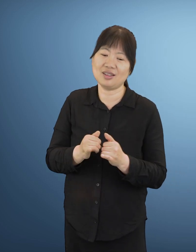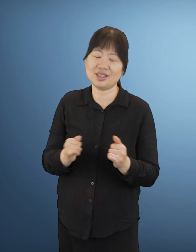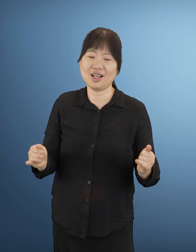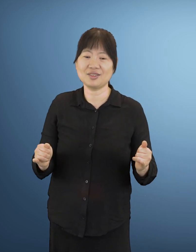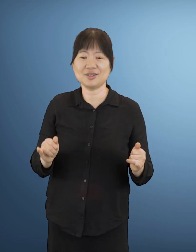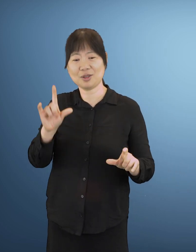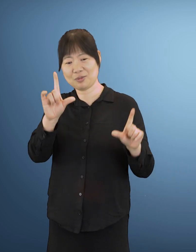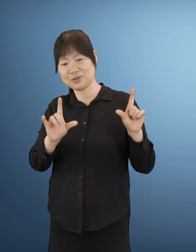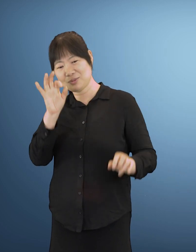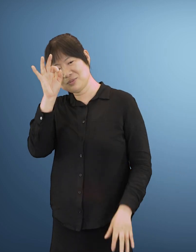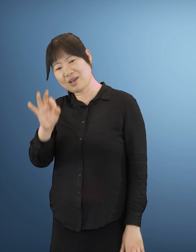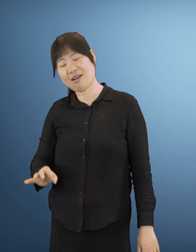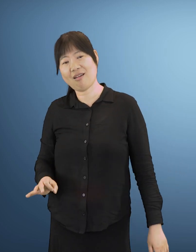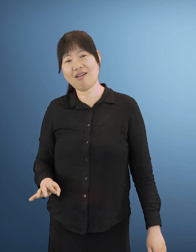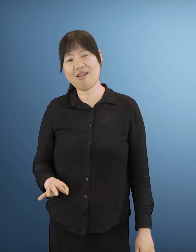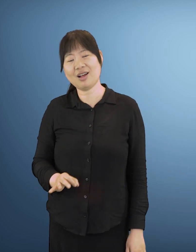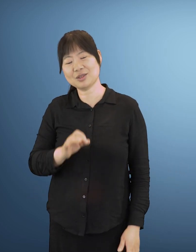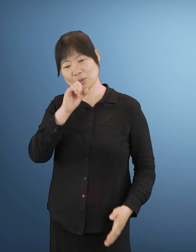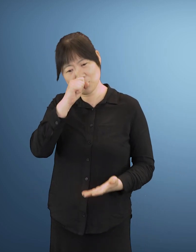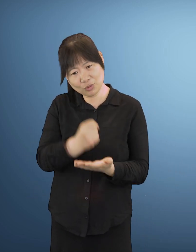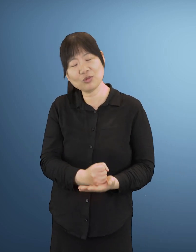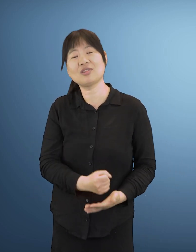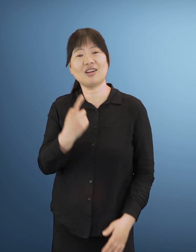반응이 저는 지극히